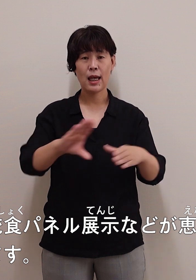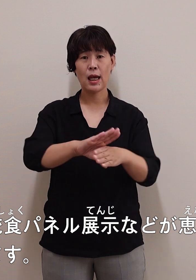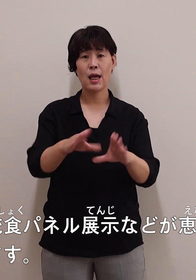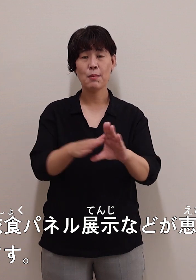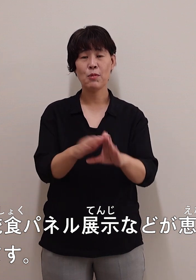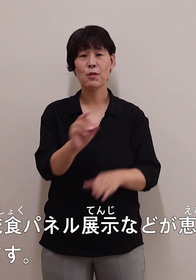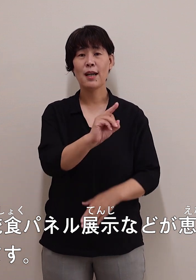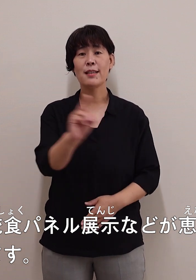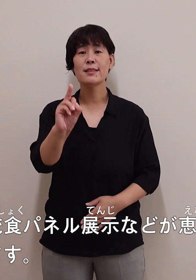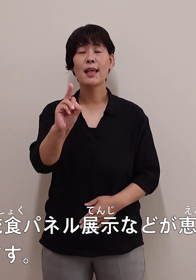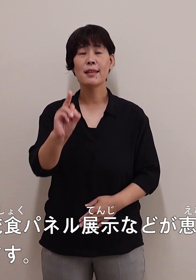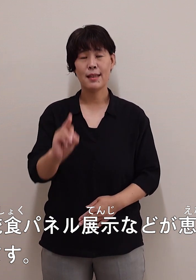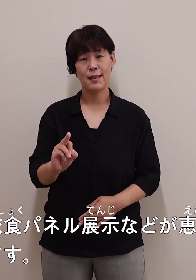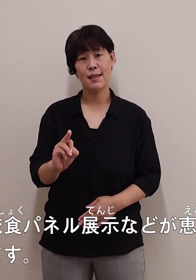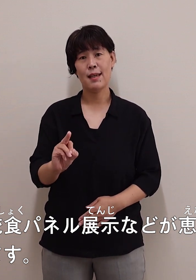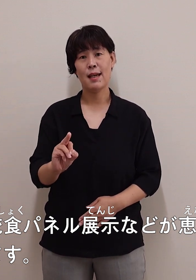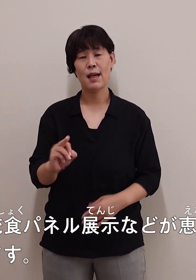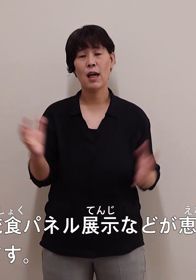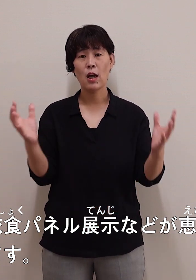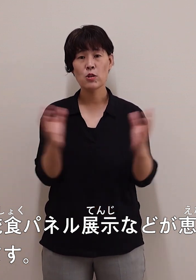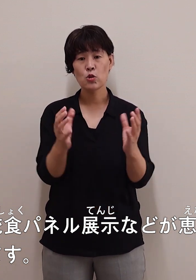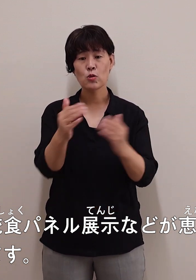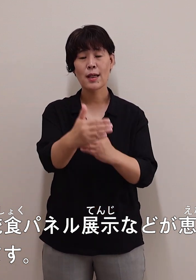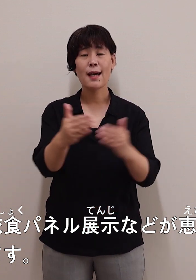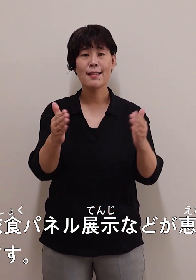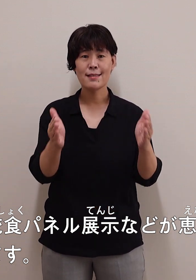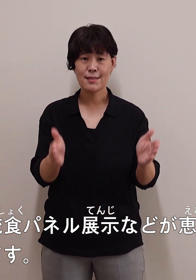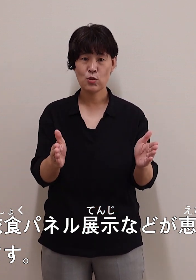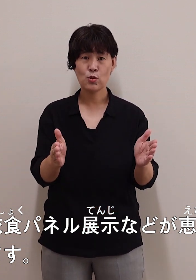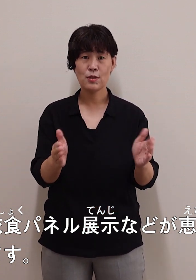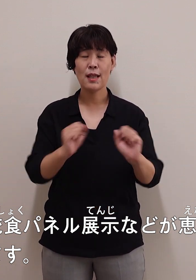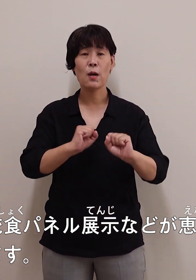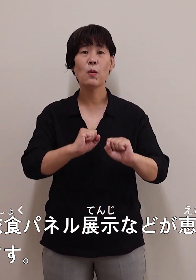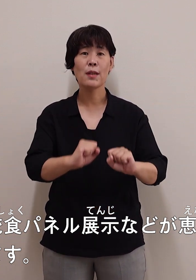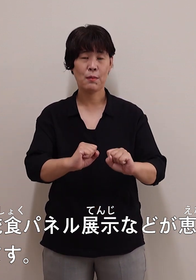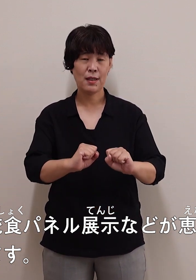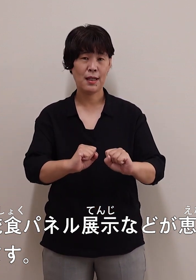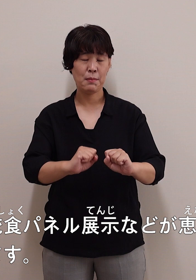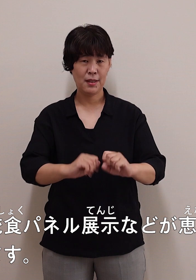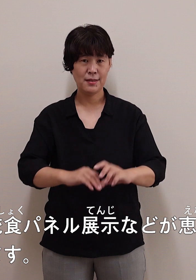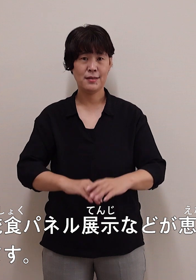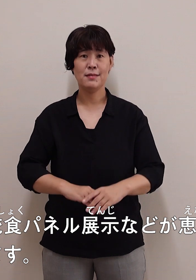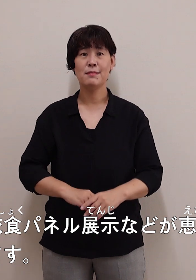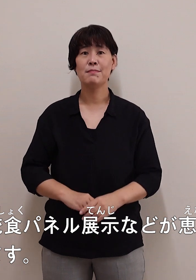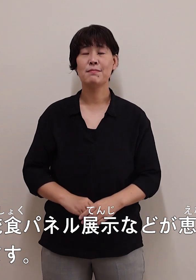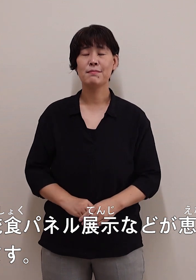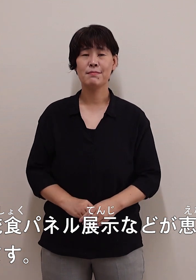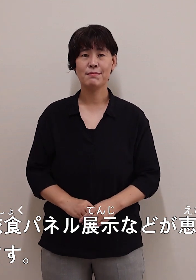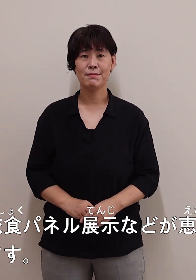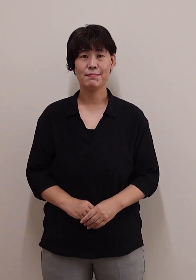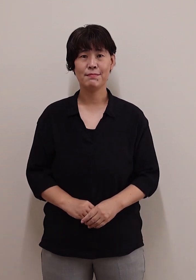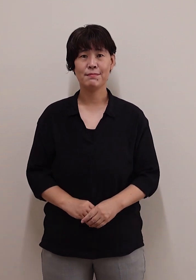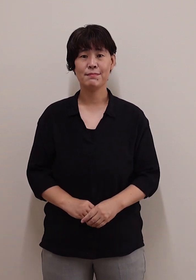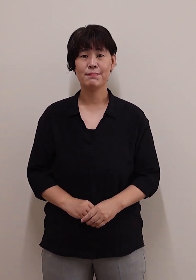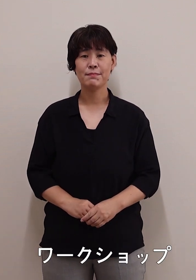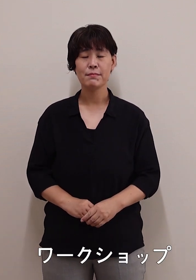センター集会室で行われます。ワークショップ